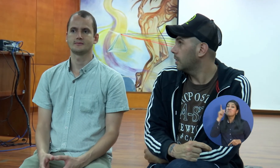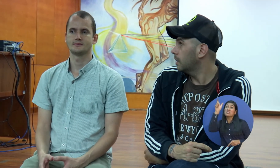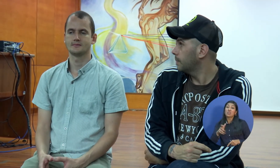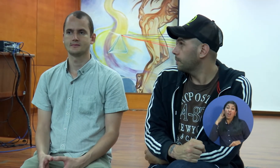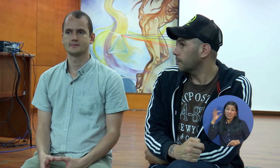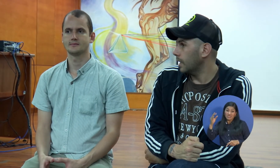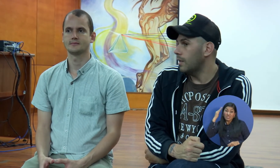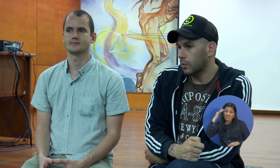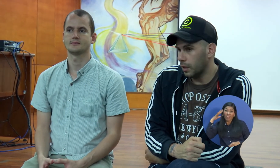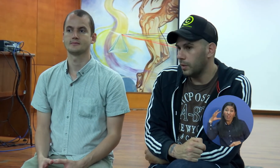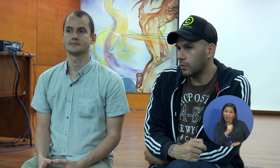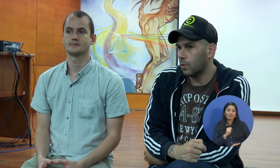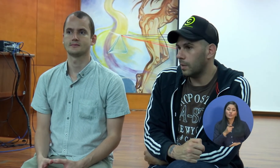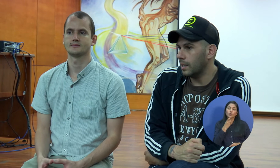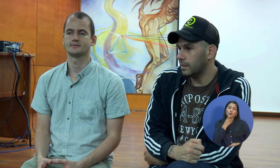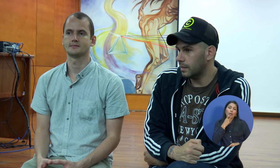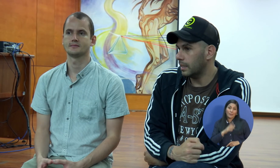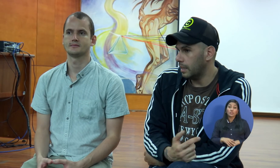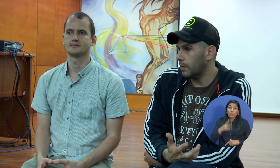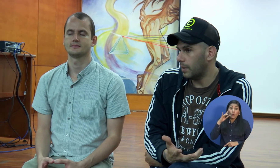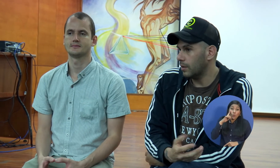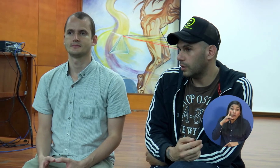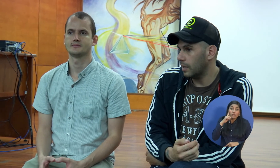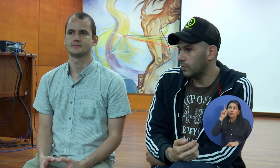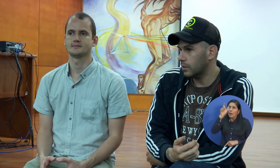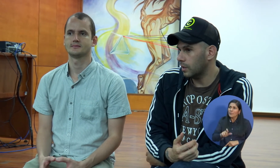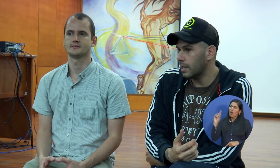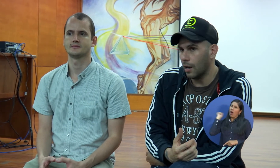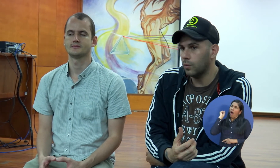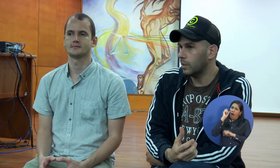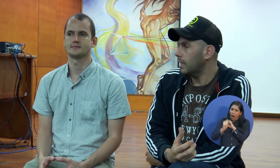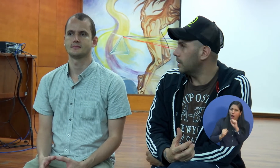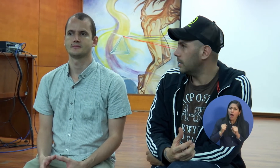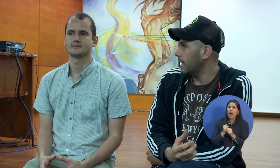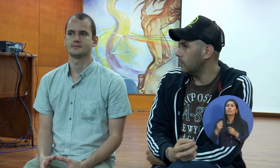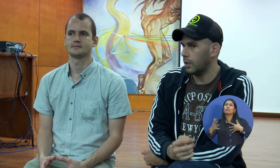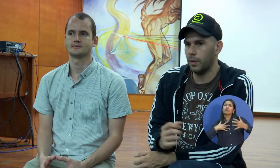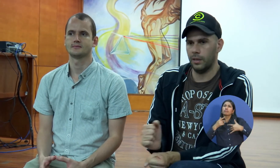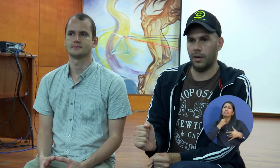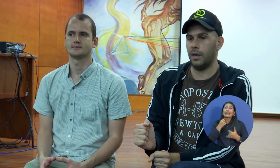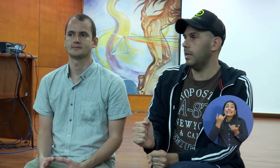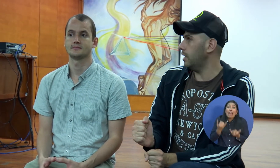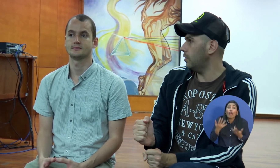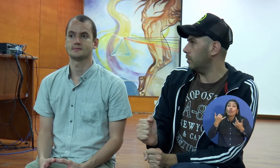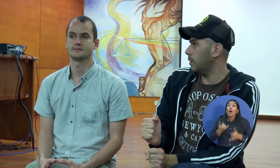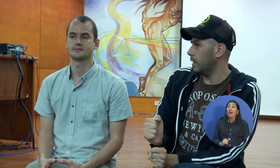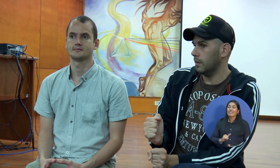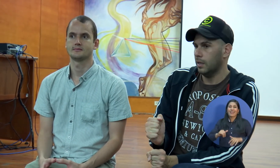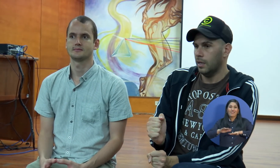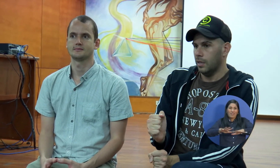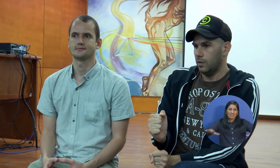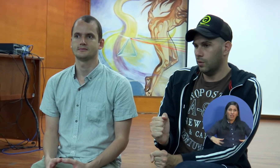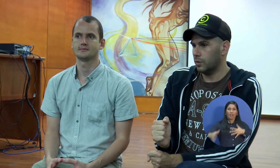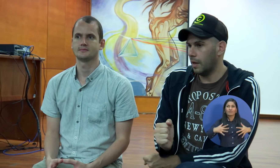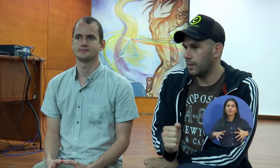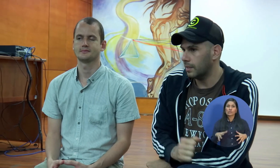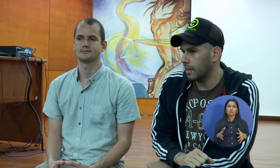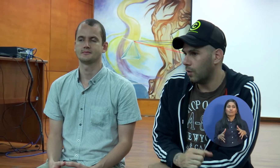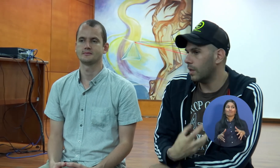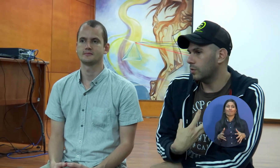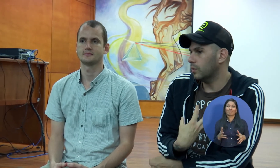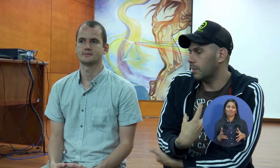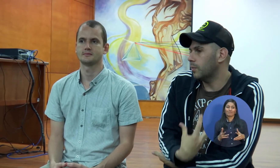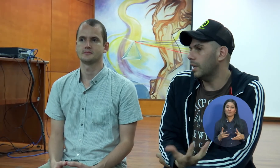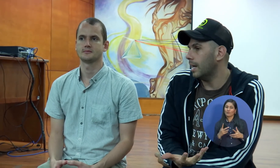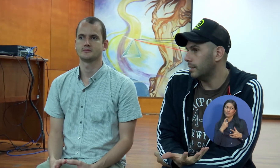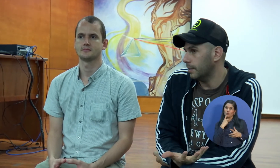lograr. Y los he visto, comediantes que llevan varios años y aún en el escenario se ven rígidos, se ven, no saben hacer